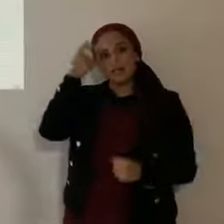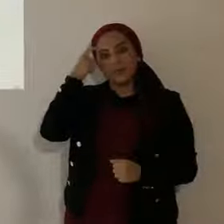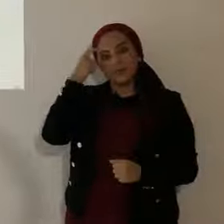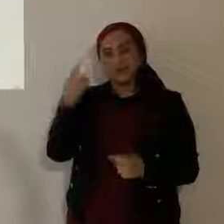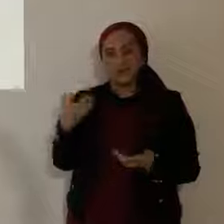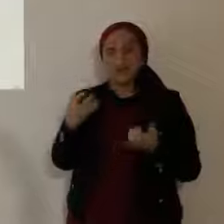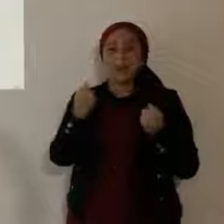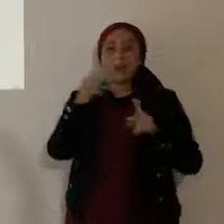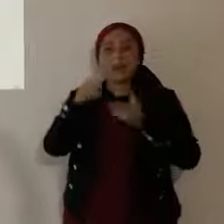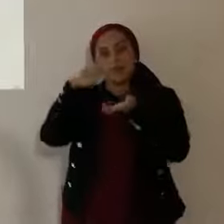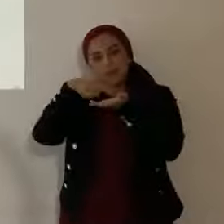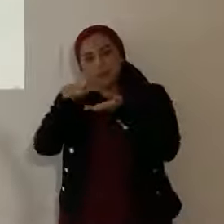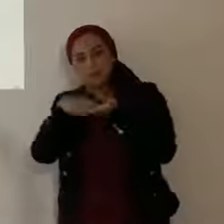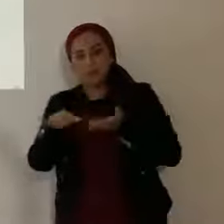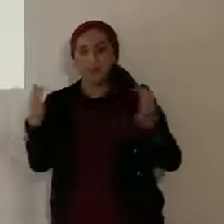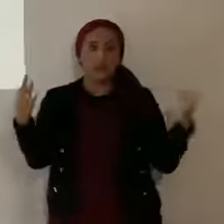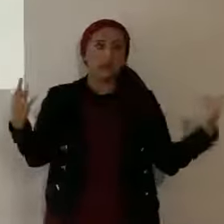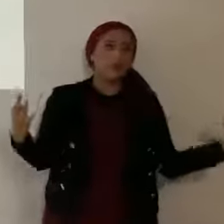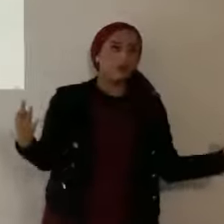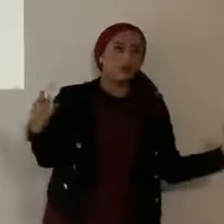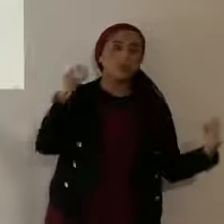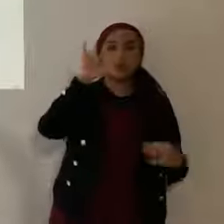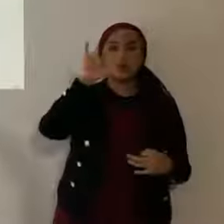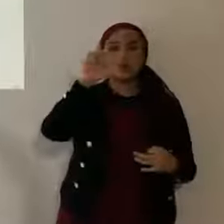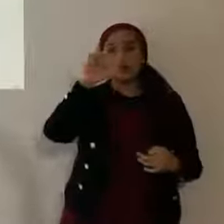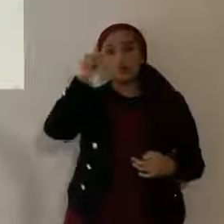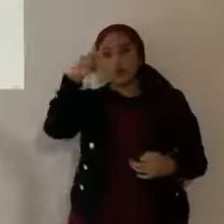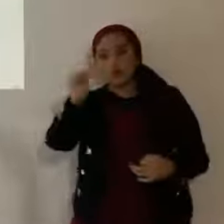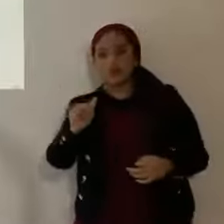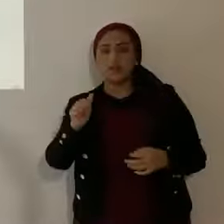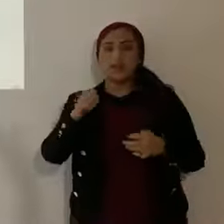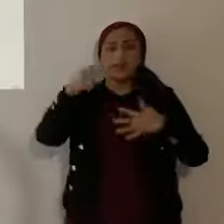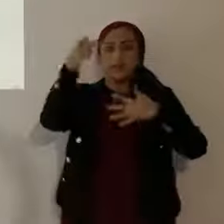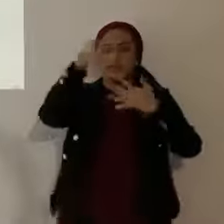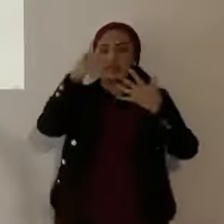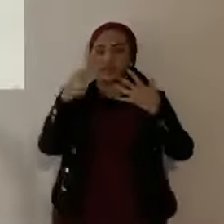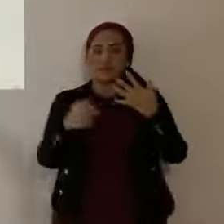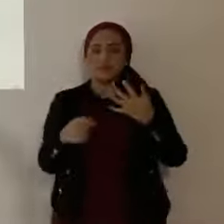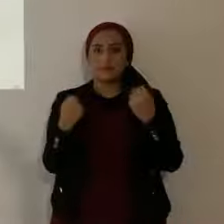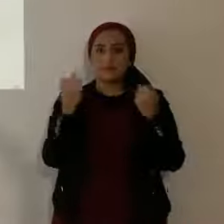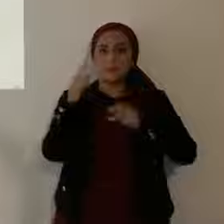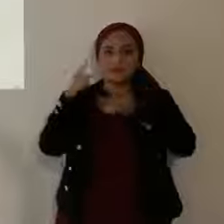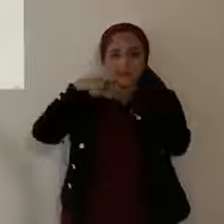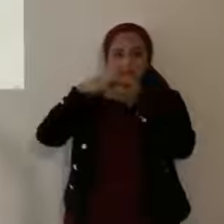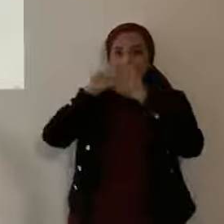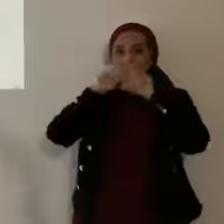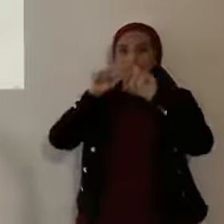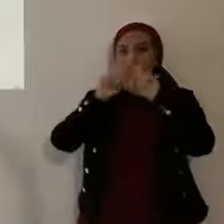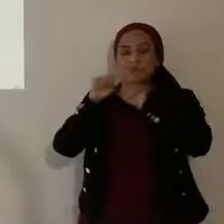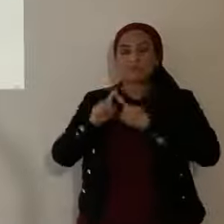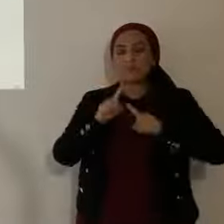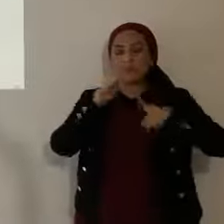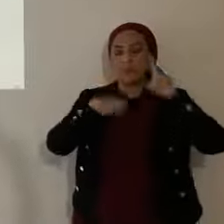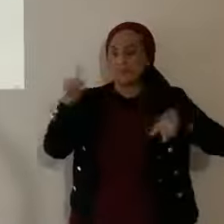era, el tai chi, el feng shui, la aromaterapia, todo. ¿Cómo mantener la salud mental? Este año fueron